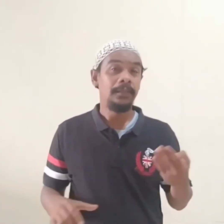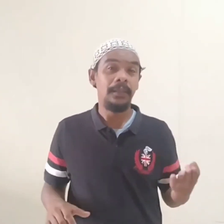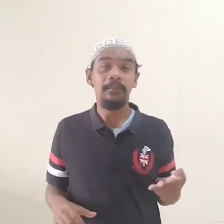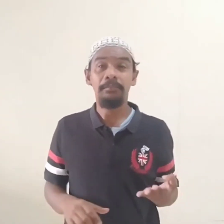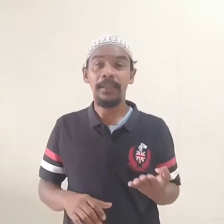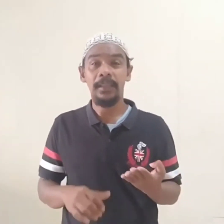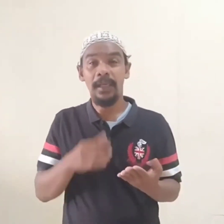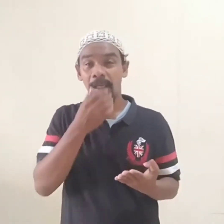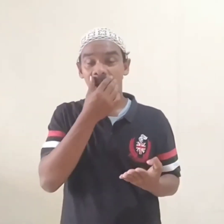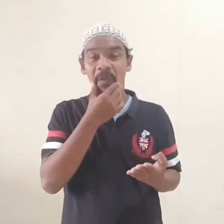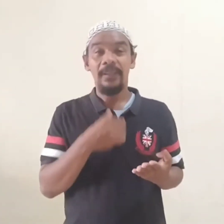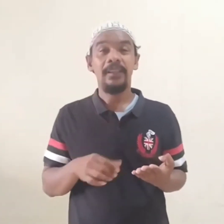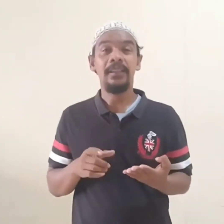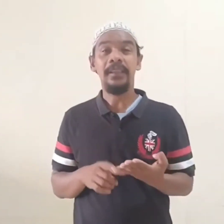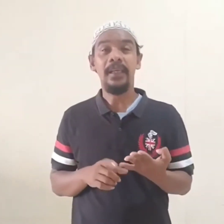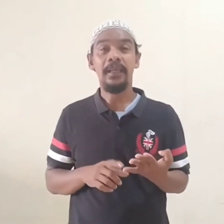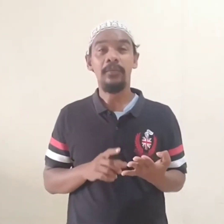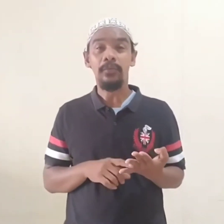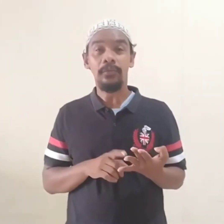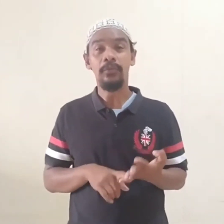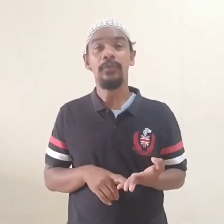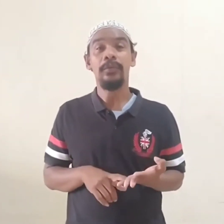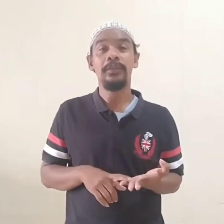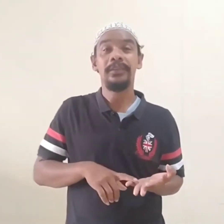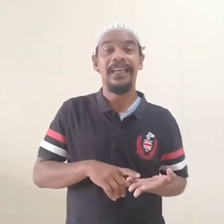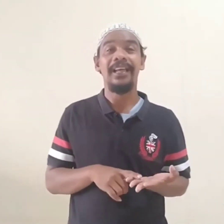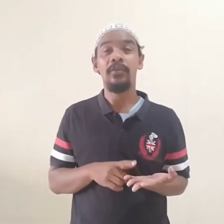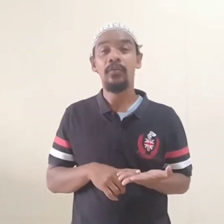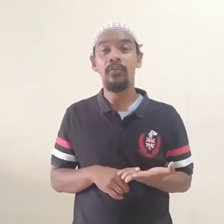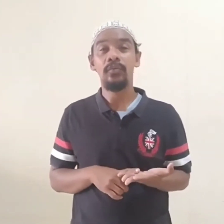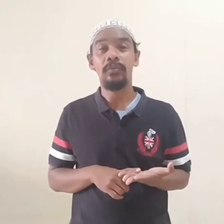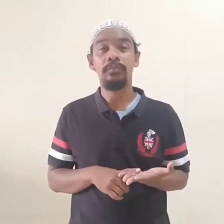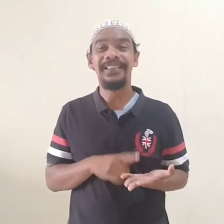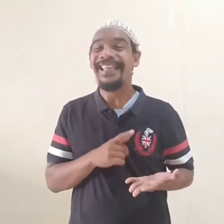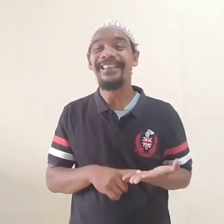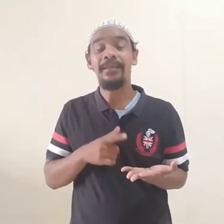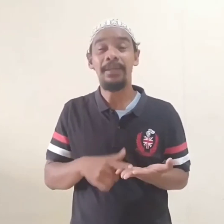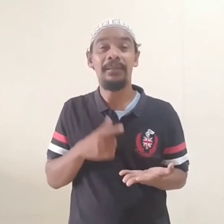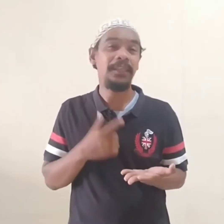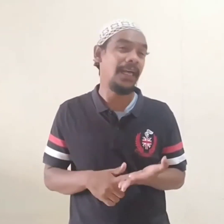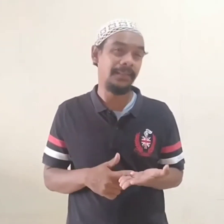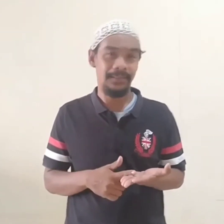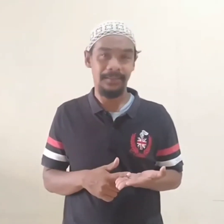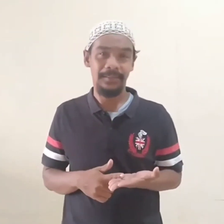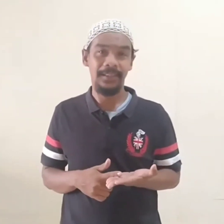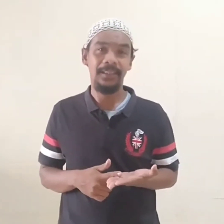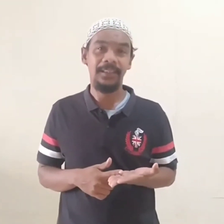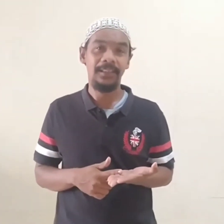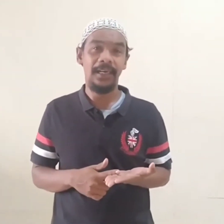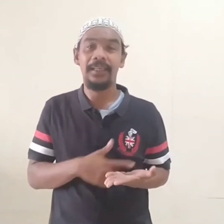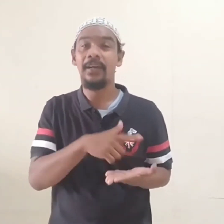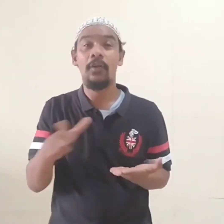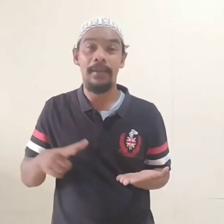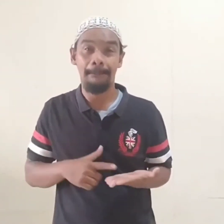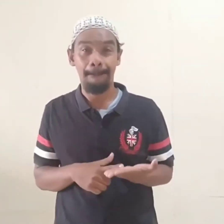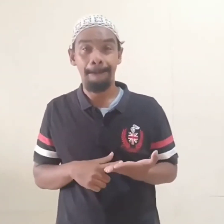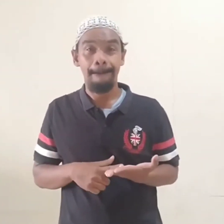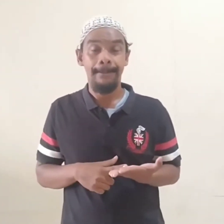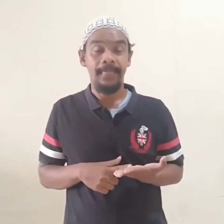Yang keempat adalah kita dilarang untuk terlalu bercanda berlebihan di area kolam.